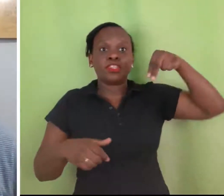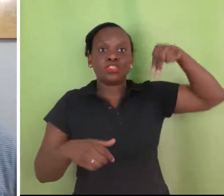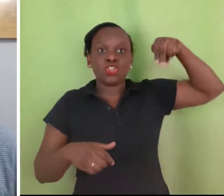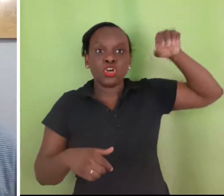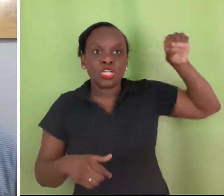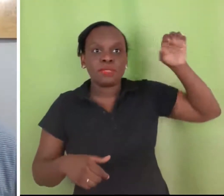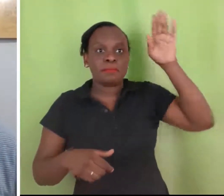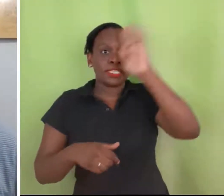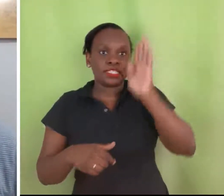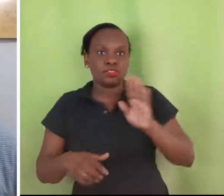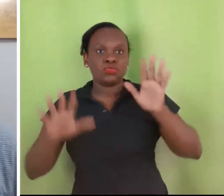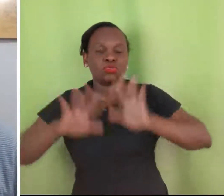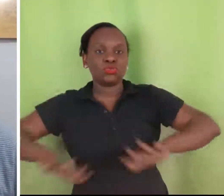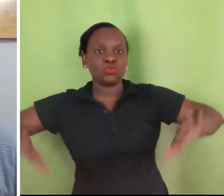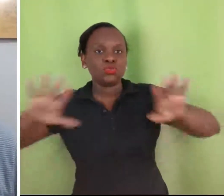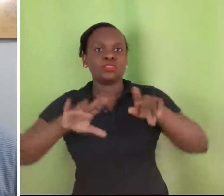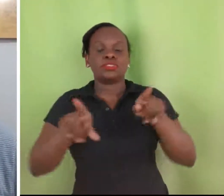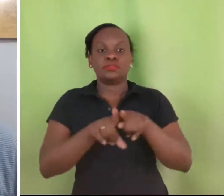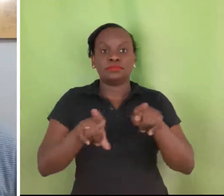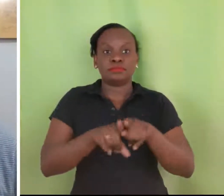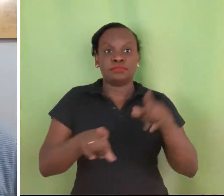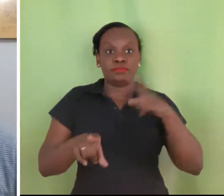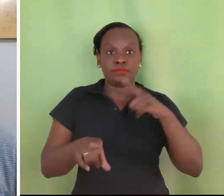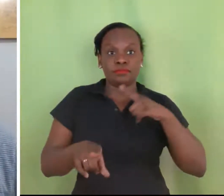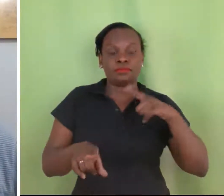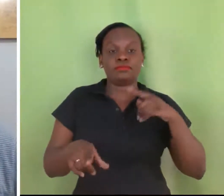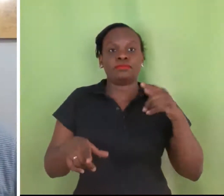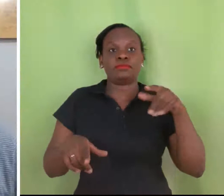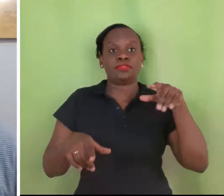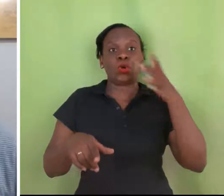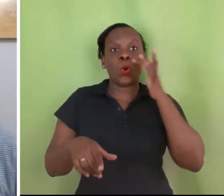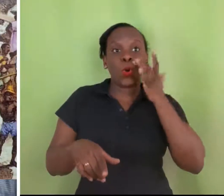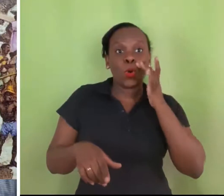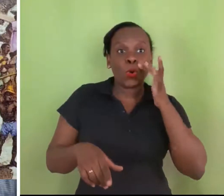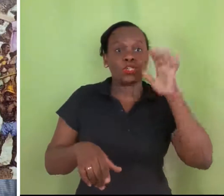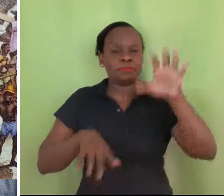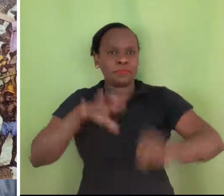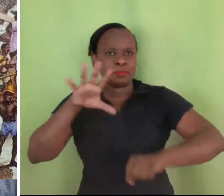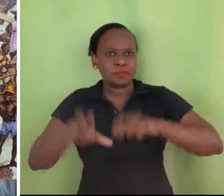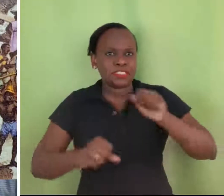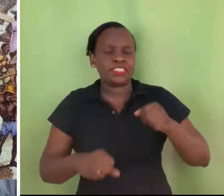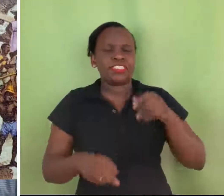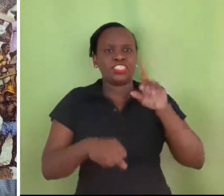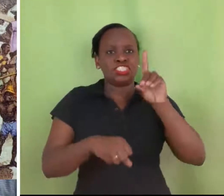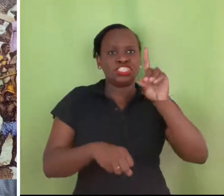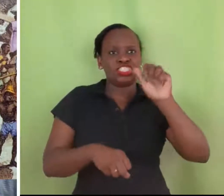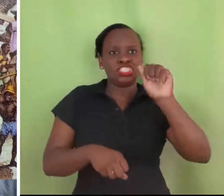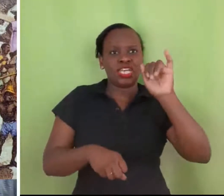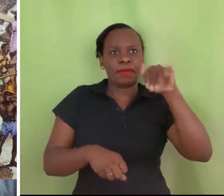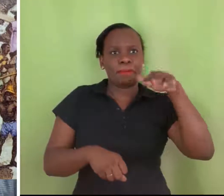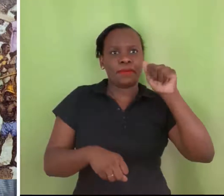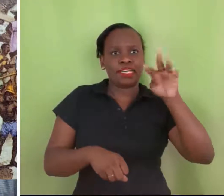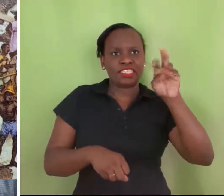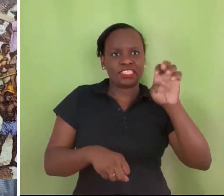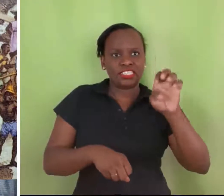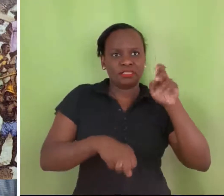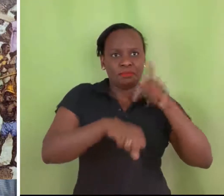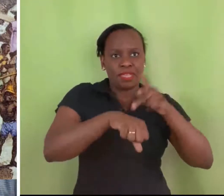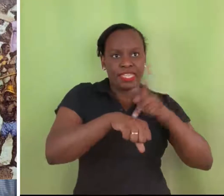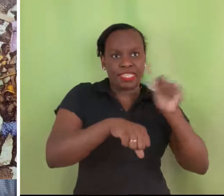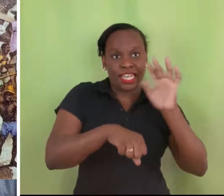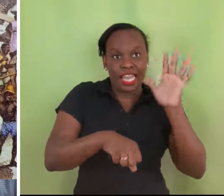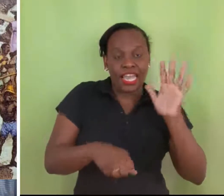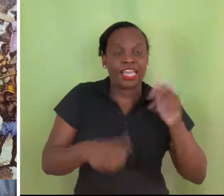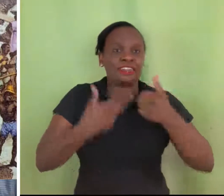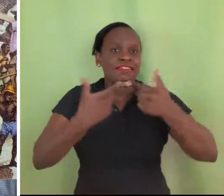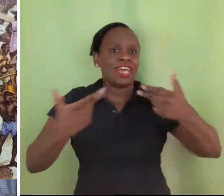do Brasil. Depois a gente vai ter a exploração do ouro, né, do diamante, né, de outros metais preciosos na região de